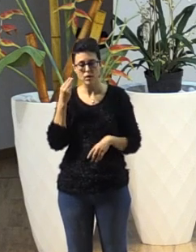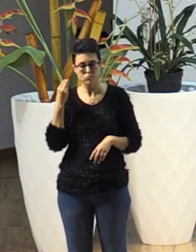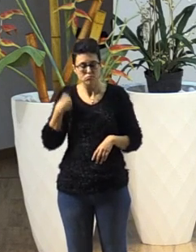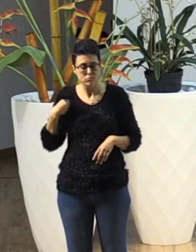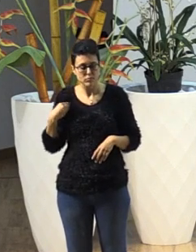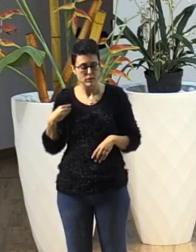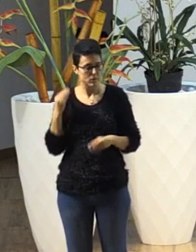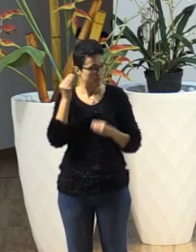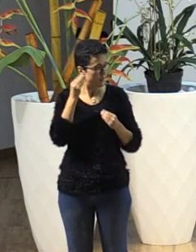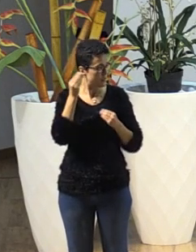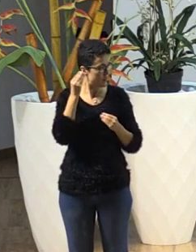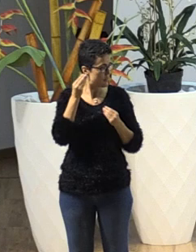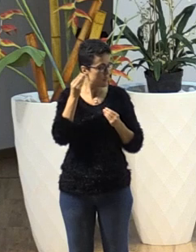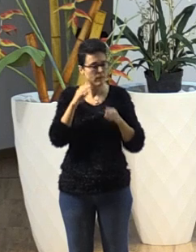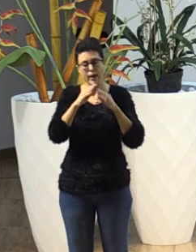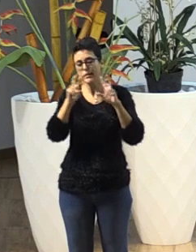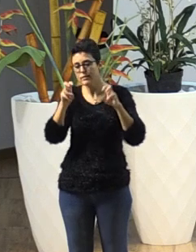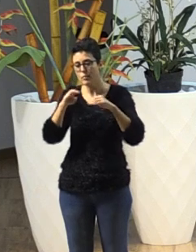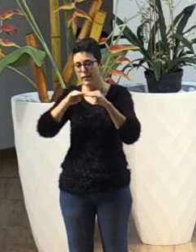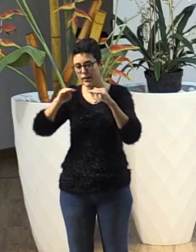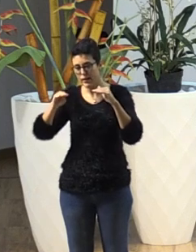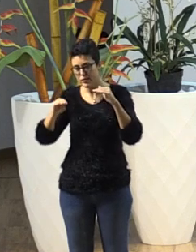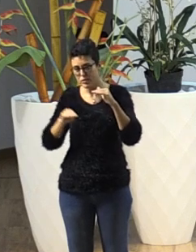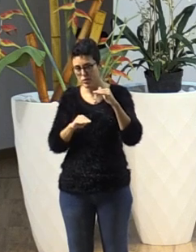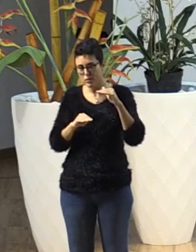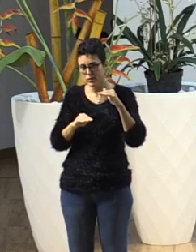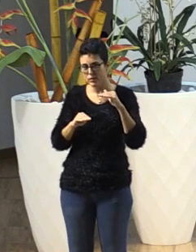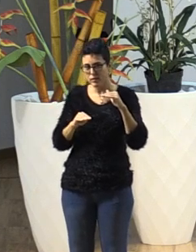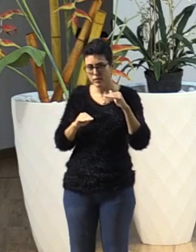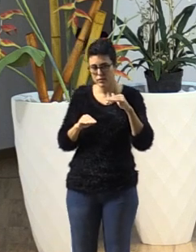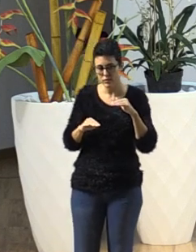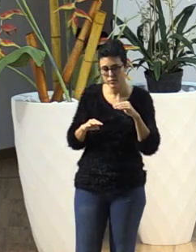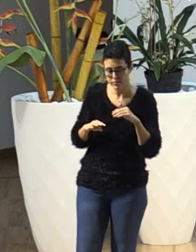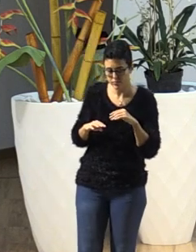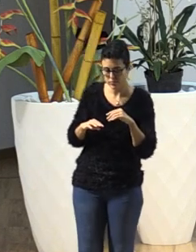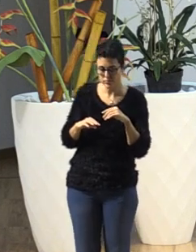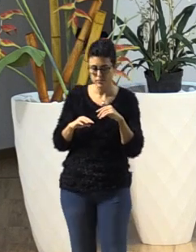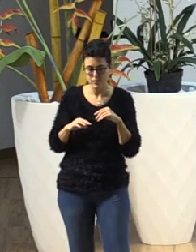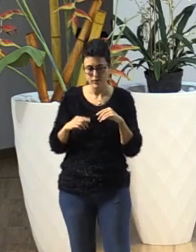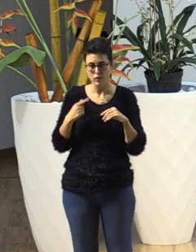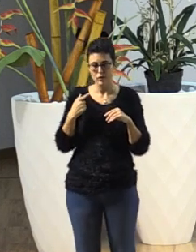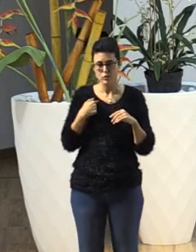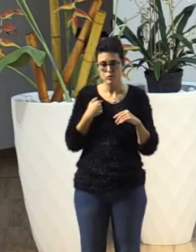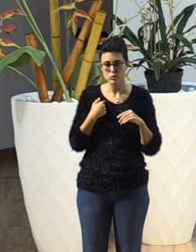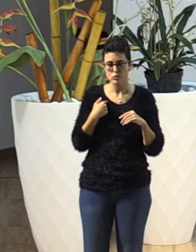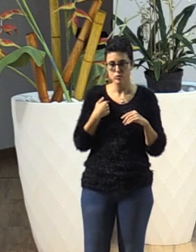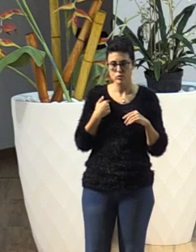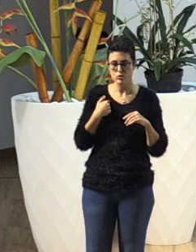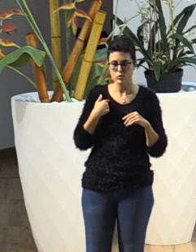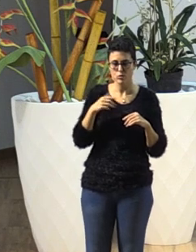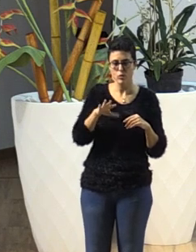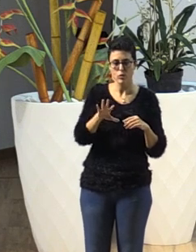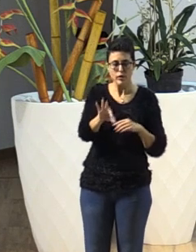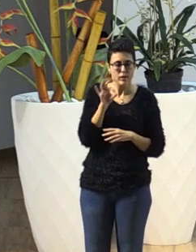diferentes ideas y también con este tema de desigualdad y mucho desde la posición. que os hablaré. Yo entiendo la